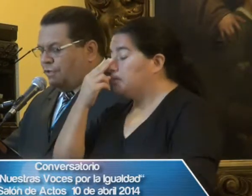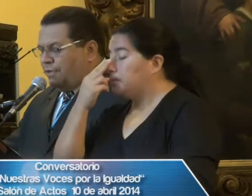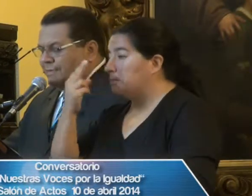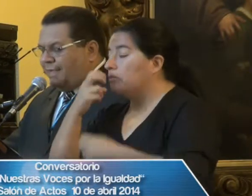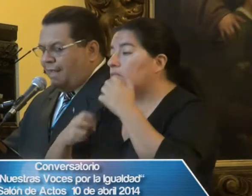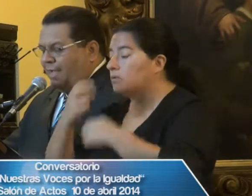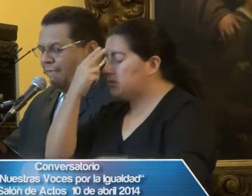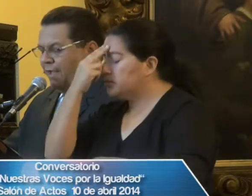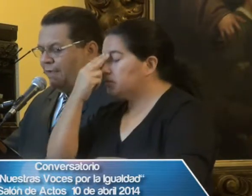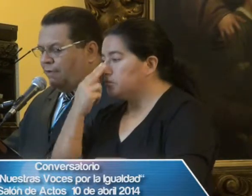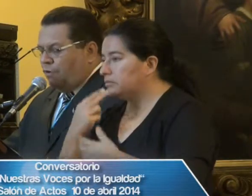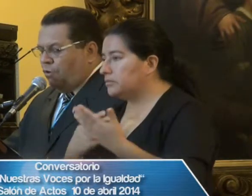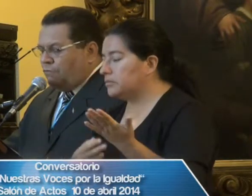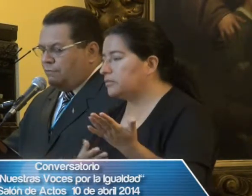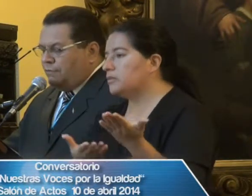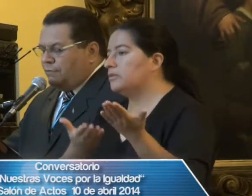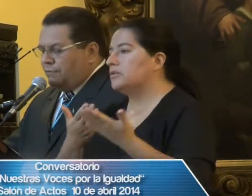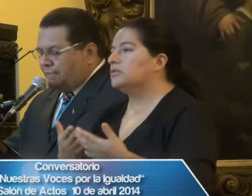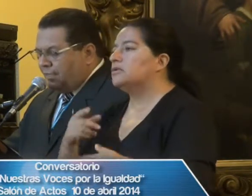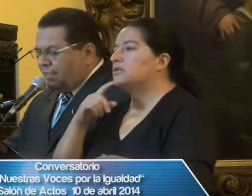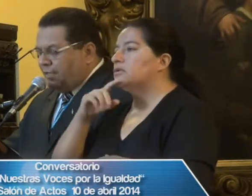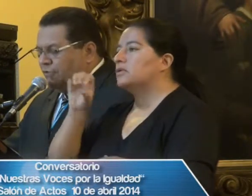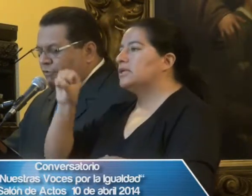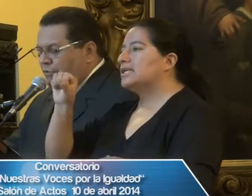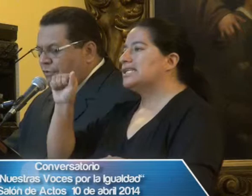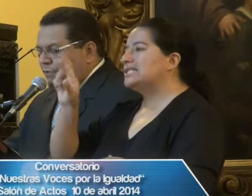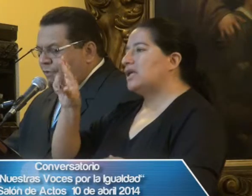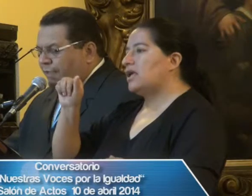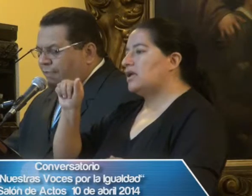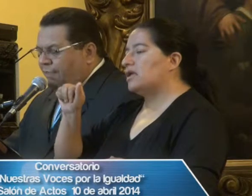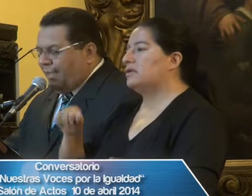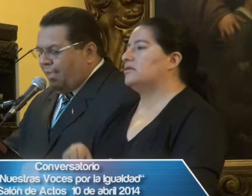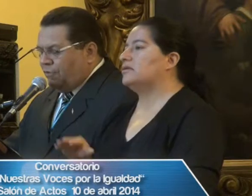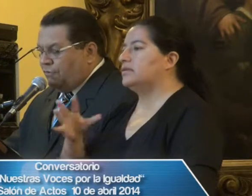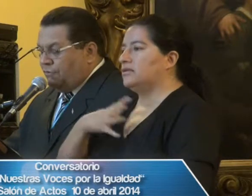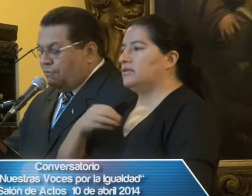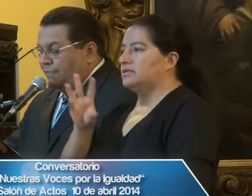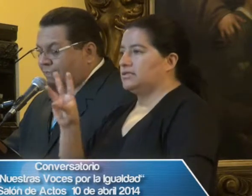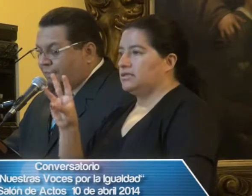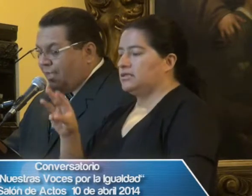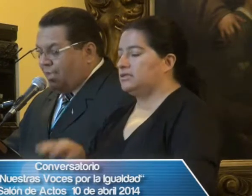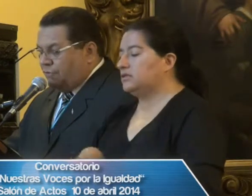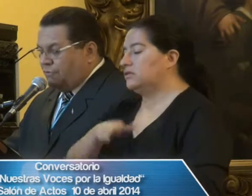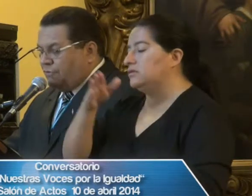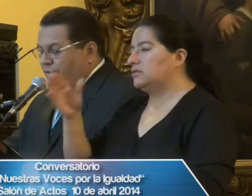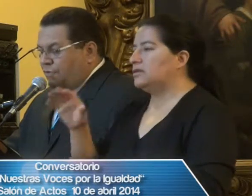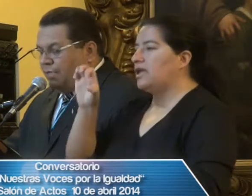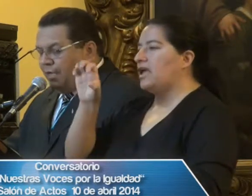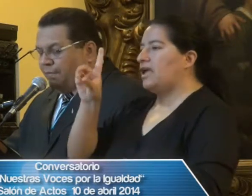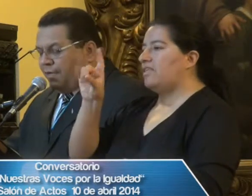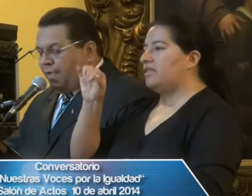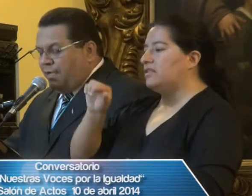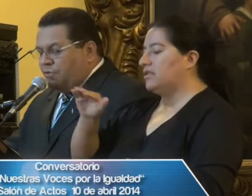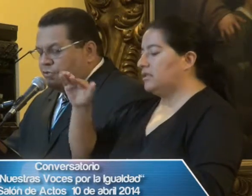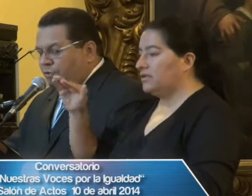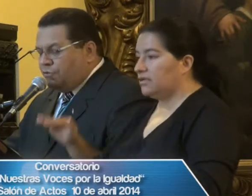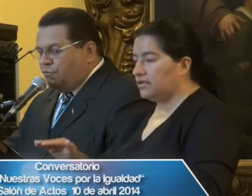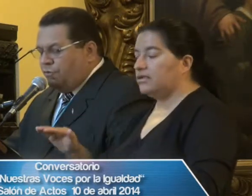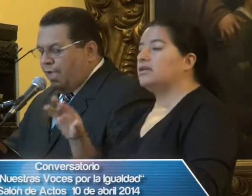sara dan on de 6 años y evita gallo de 7 años y camila chuck insulta